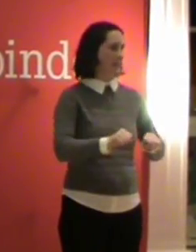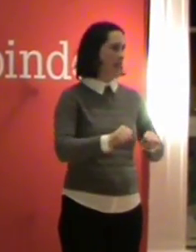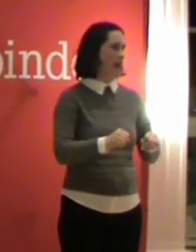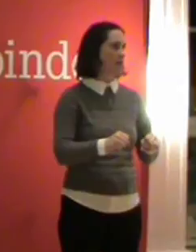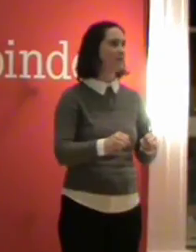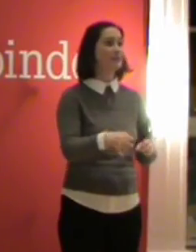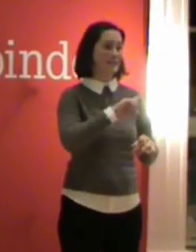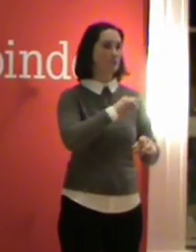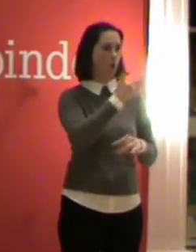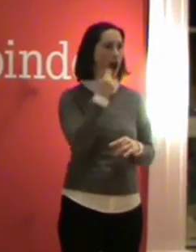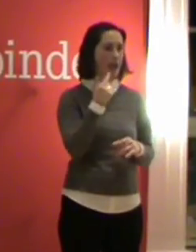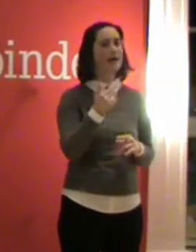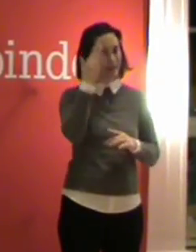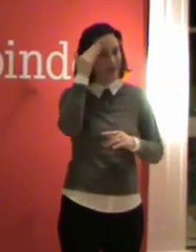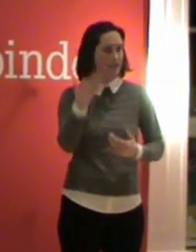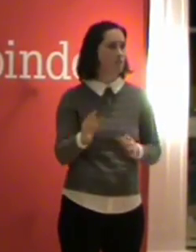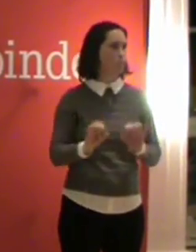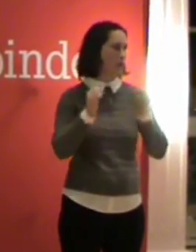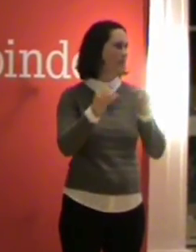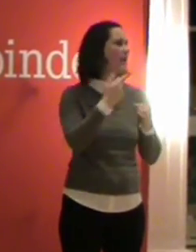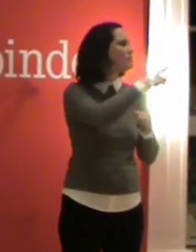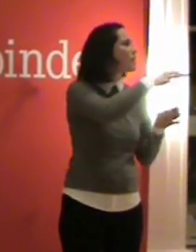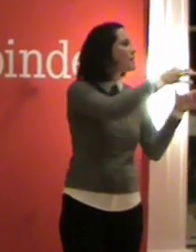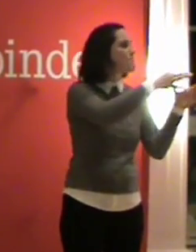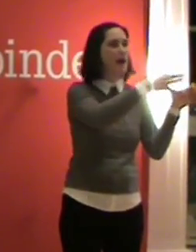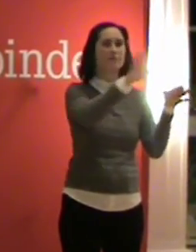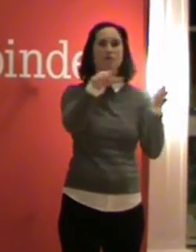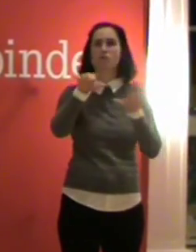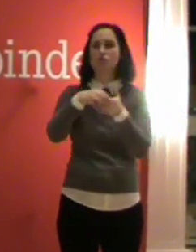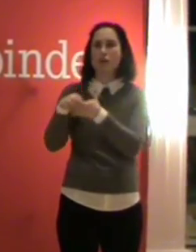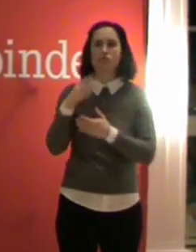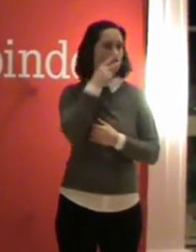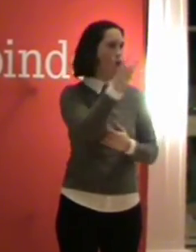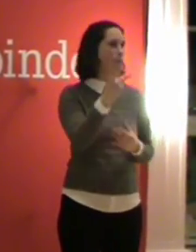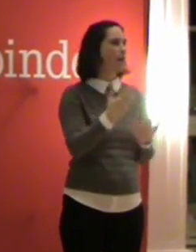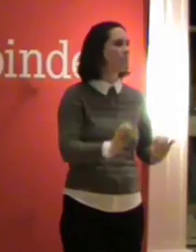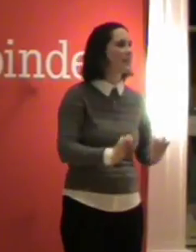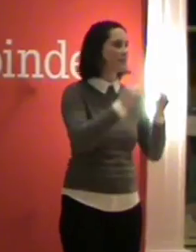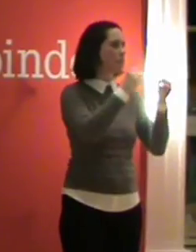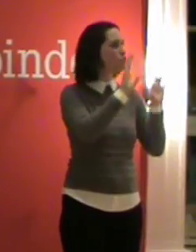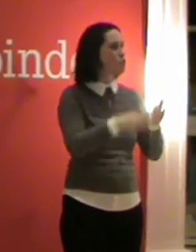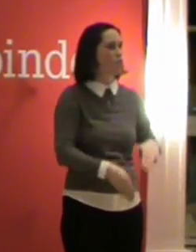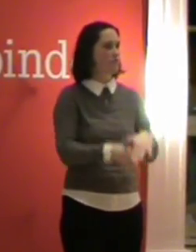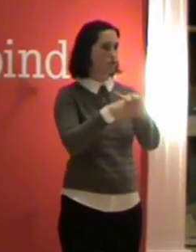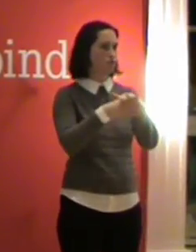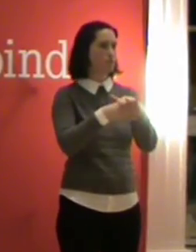lange bekannt. Schauen Sie in Ihren Gemeinden, in Ihrer Stadt nach solchen Initiativen, unterstützen